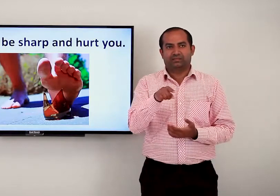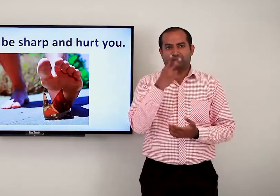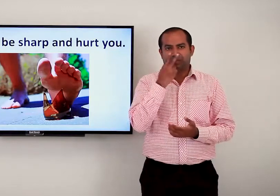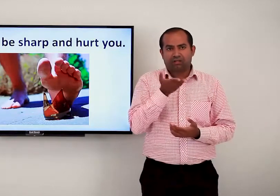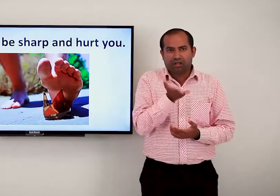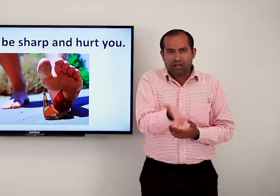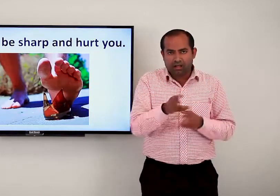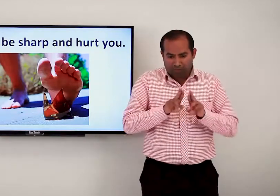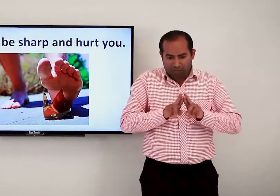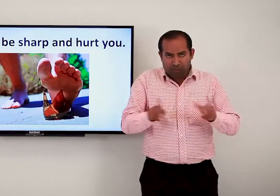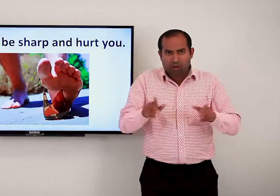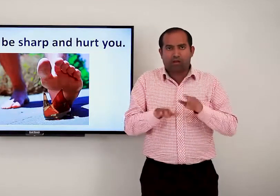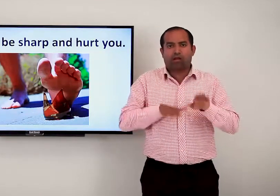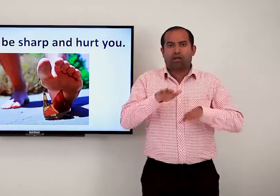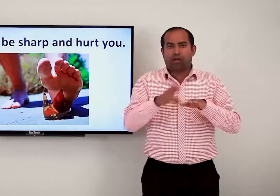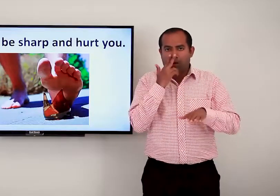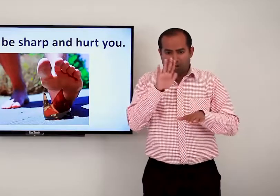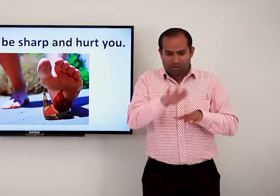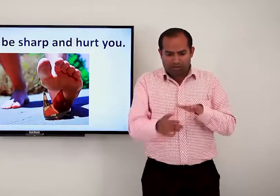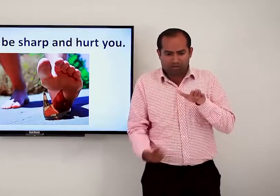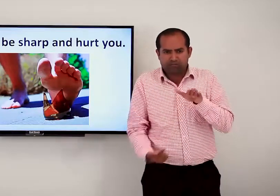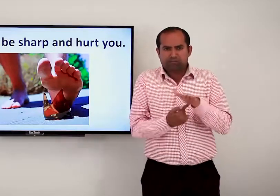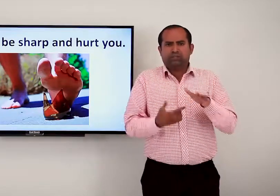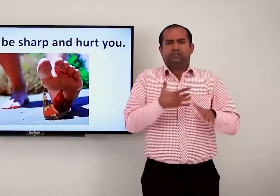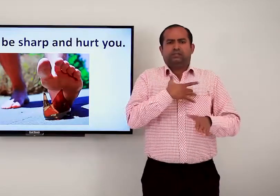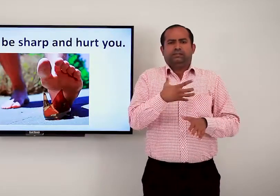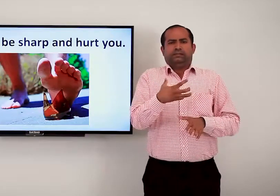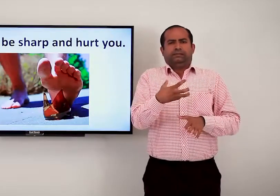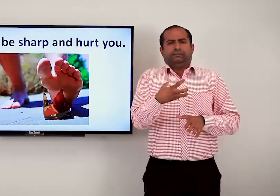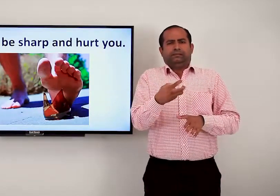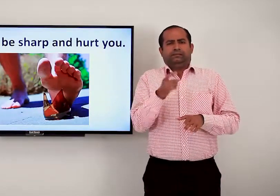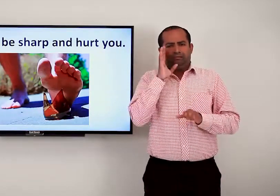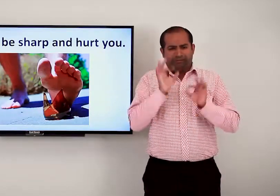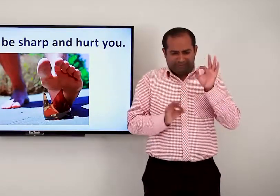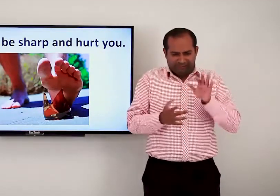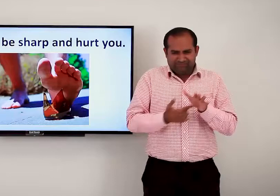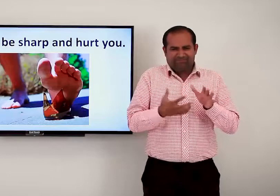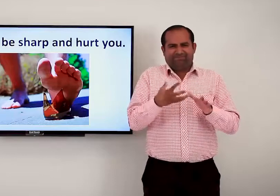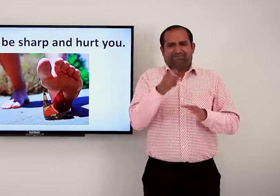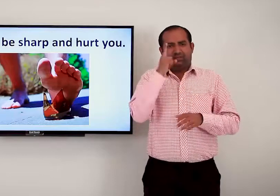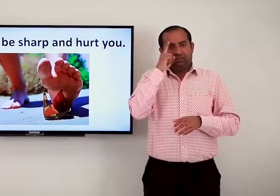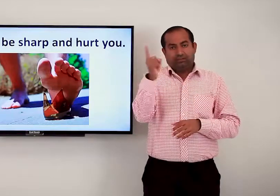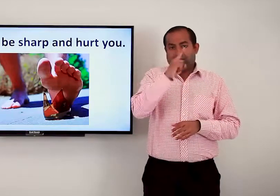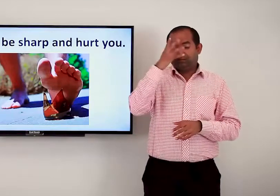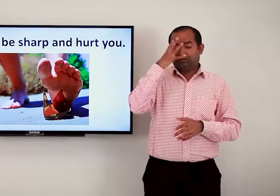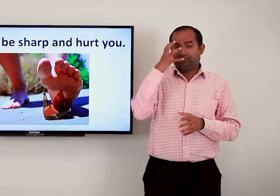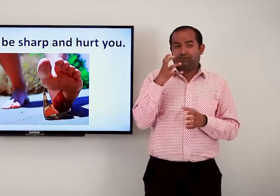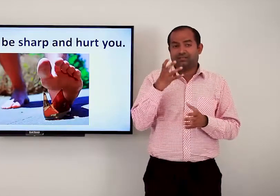टूटा हुआ शीशा नोकीला होता है और आप इससे जख्मी हो सकते हैं।